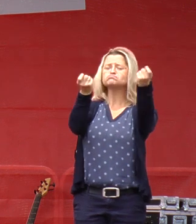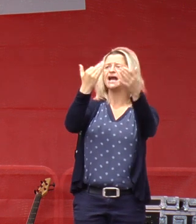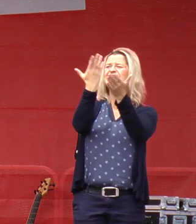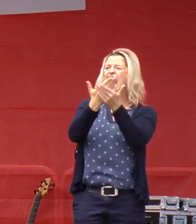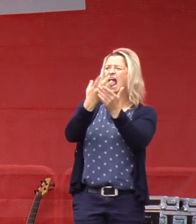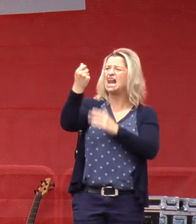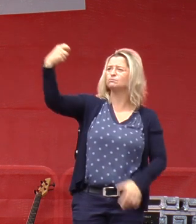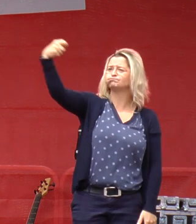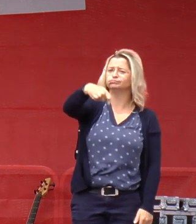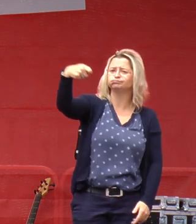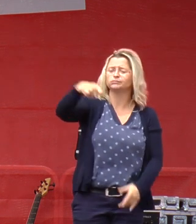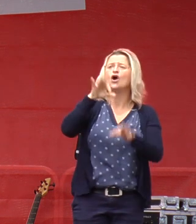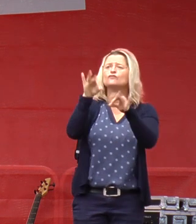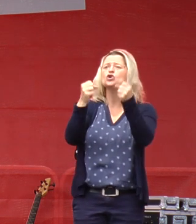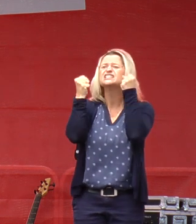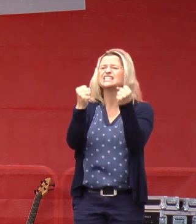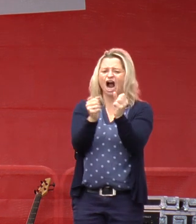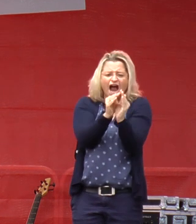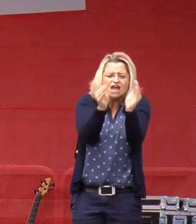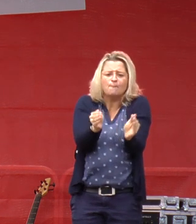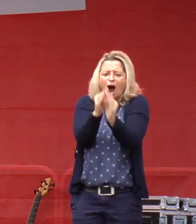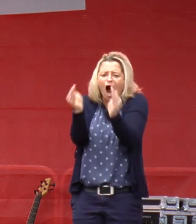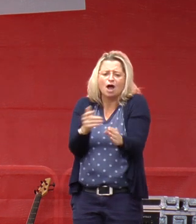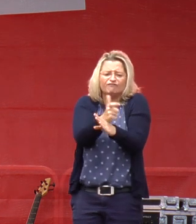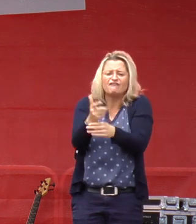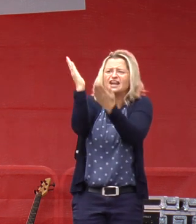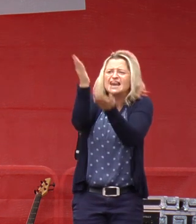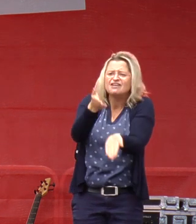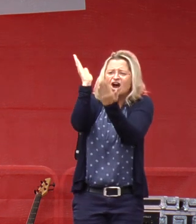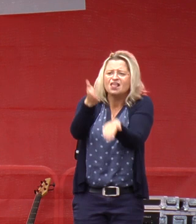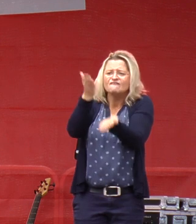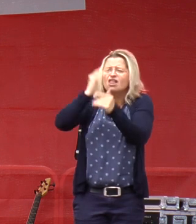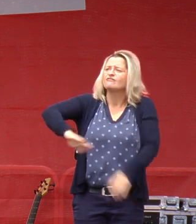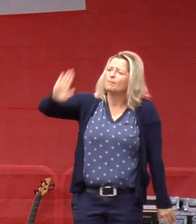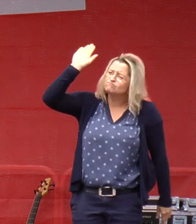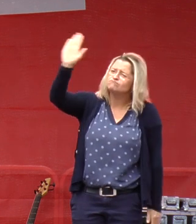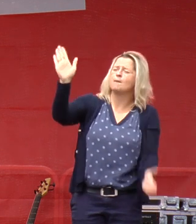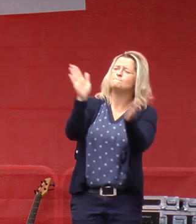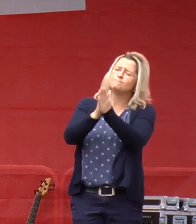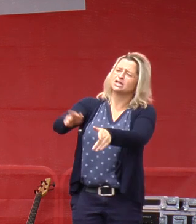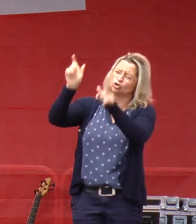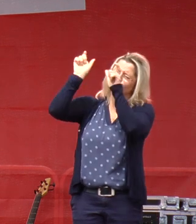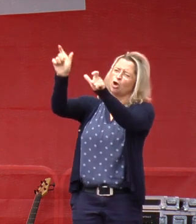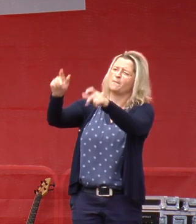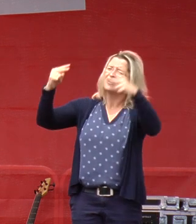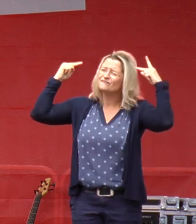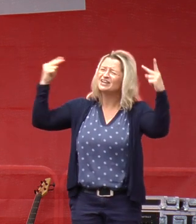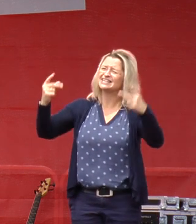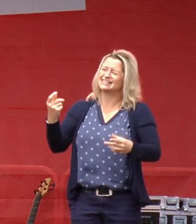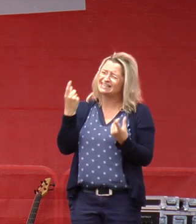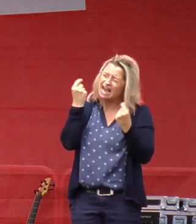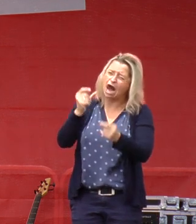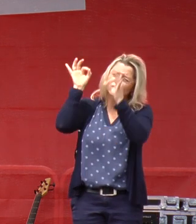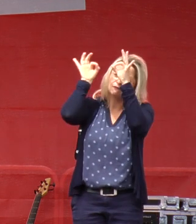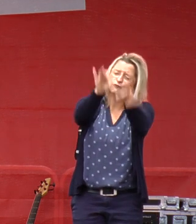ihre Sicherheitsapparate aufrüsten, sondern lassen Sie uns endlich den Klimaschutz in aller Entschiedenheit in Angriff nehmen, denn das ist